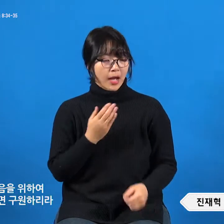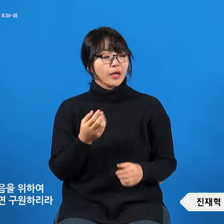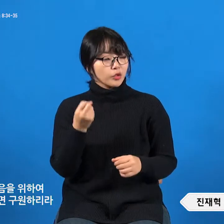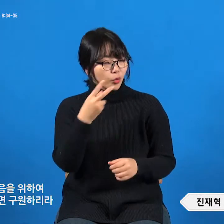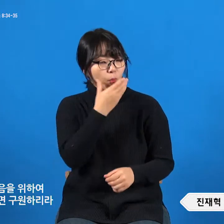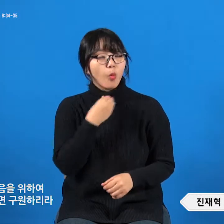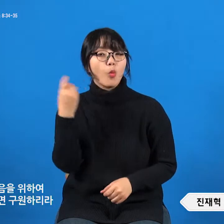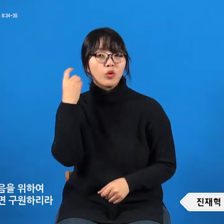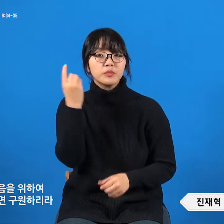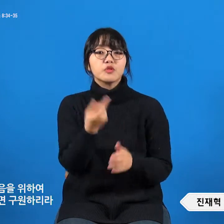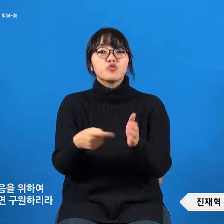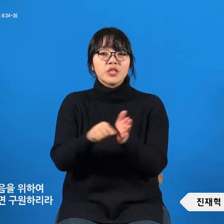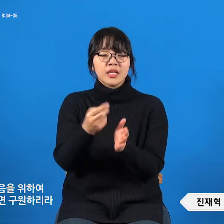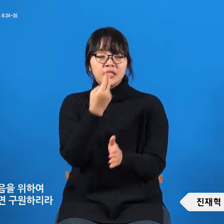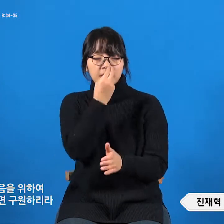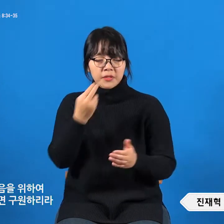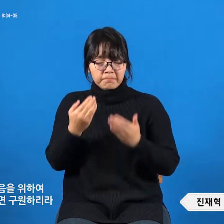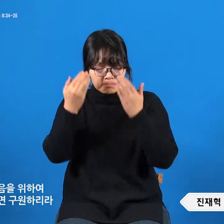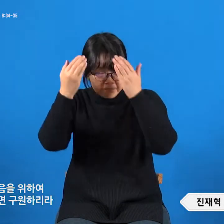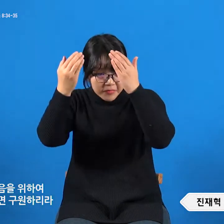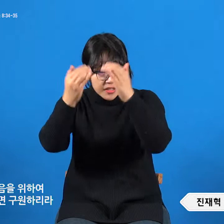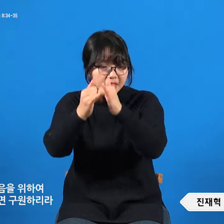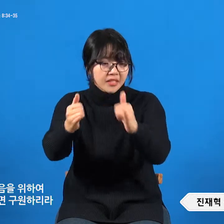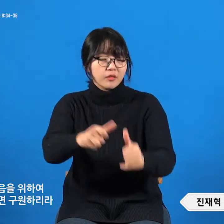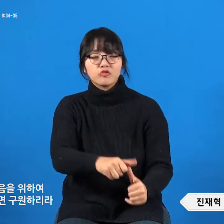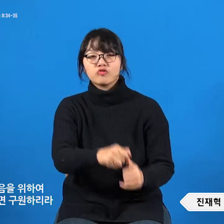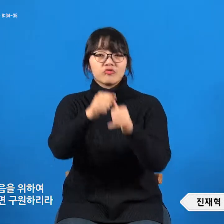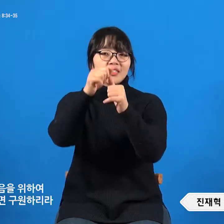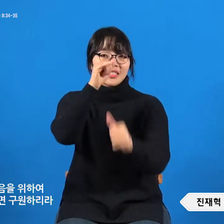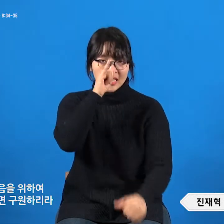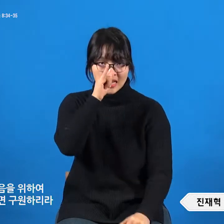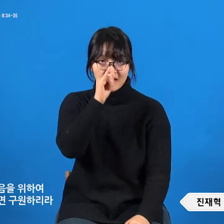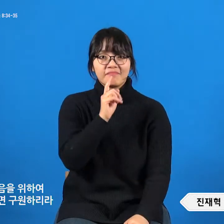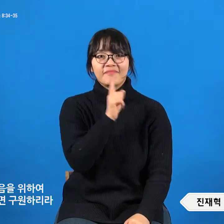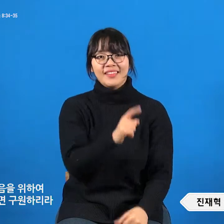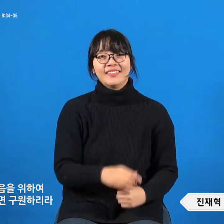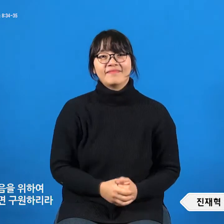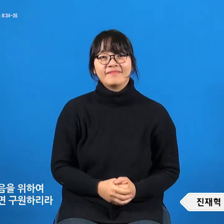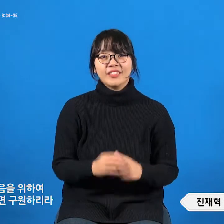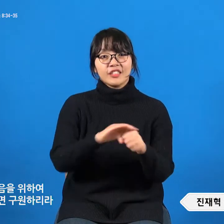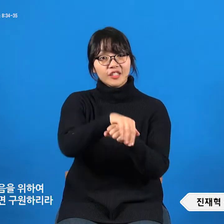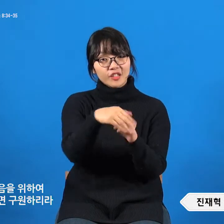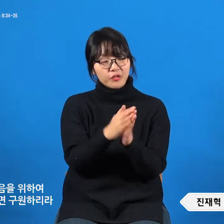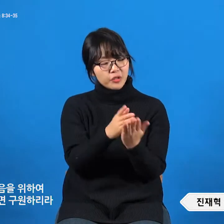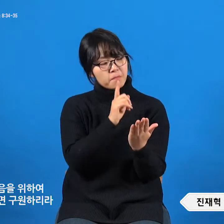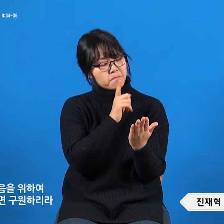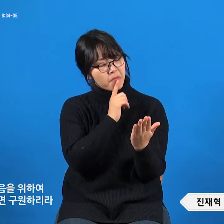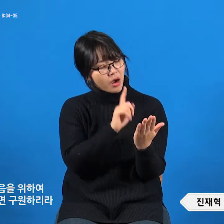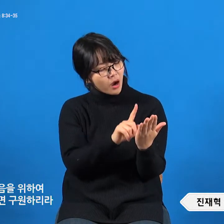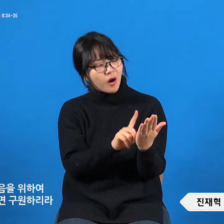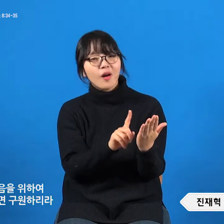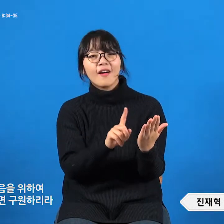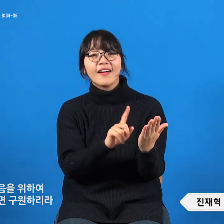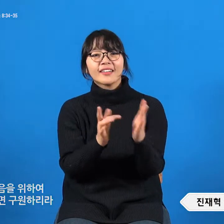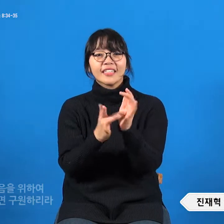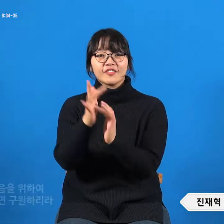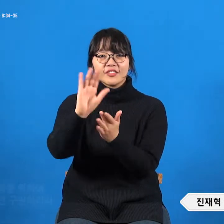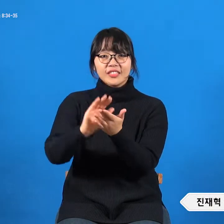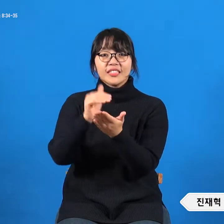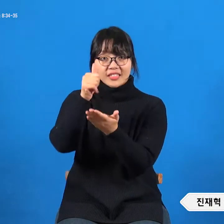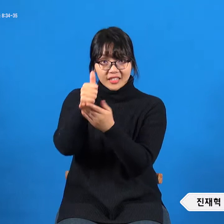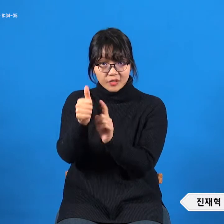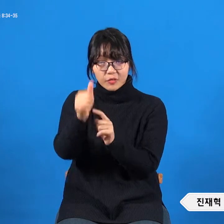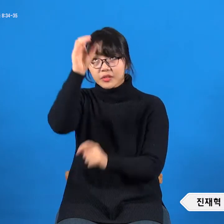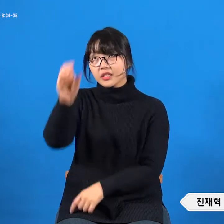복음을 위하여 자기 목숨을 잃으면 구원하리라. 성경은 말씀합니다. 예수 그리스도께서